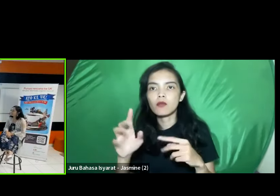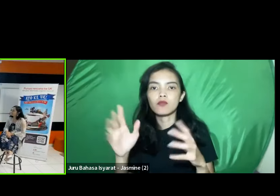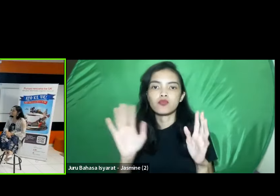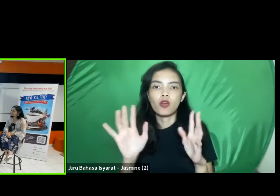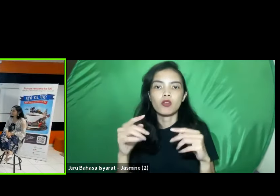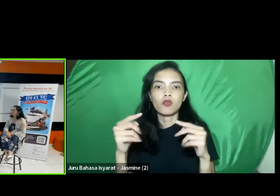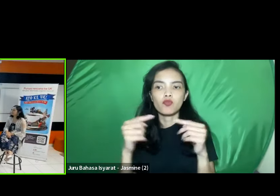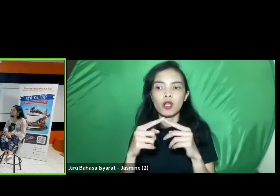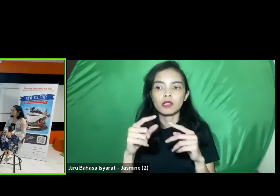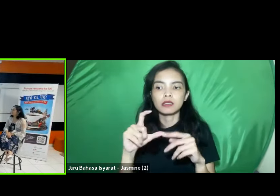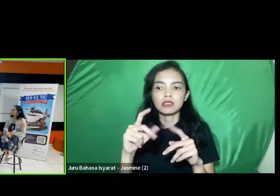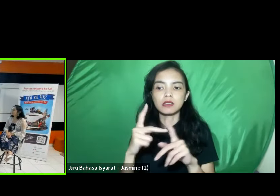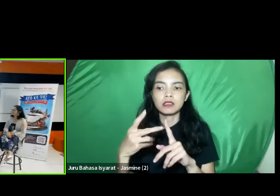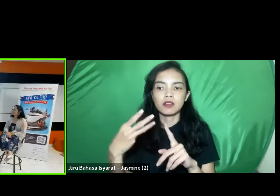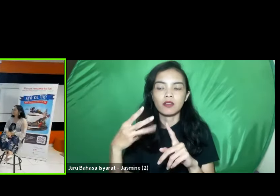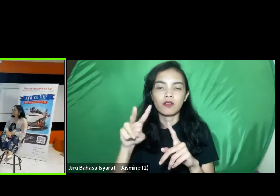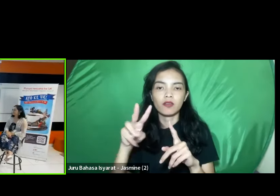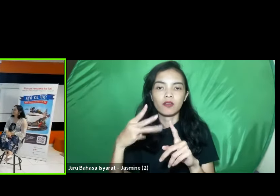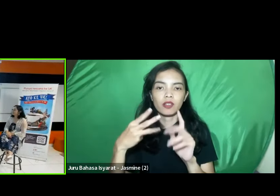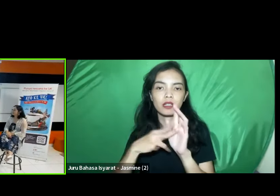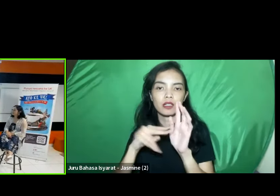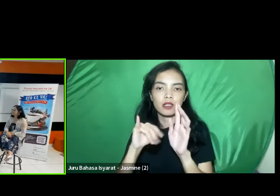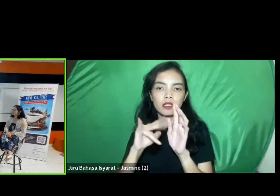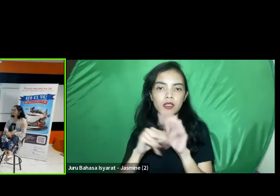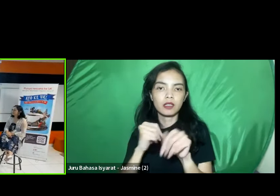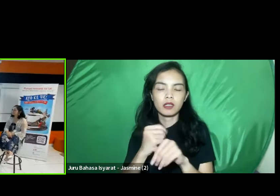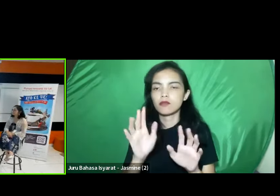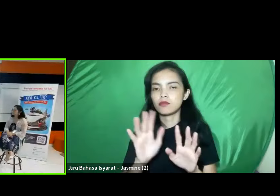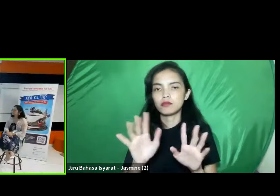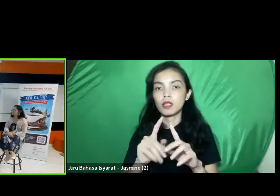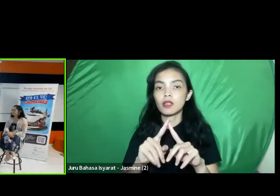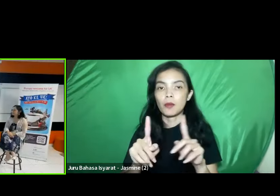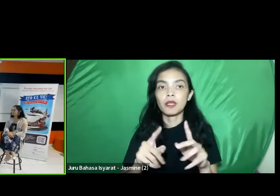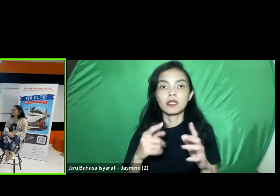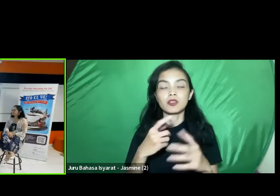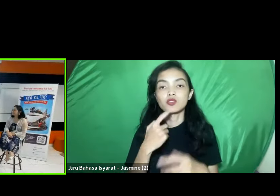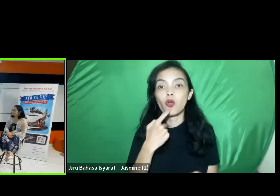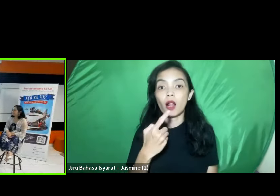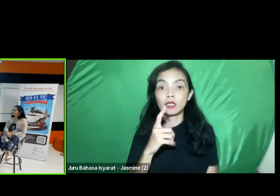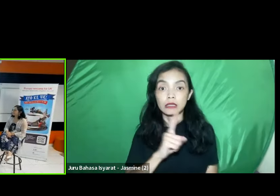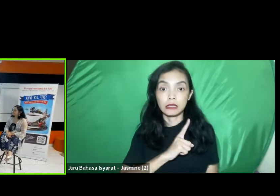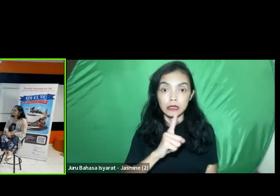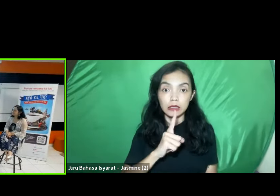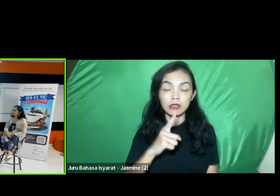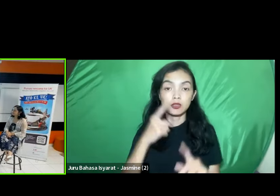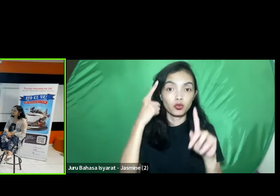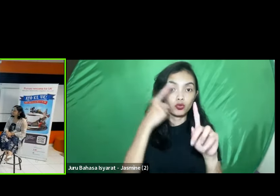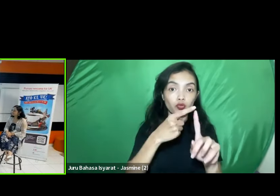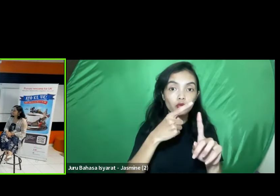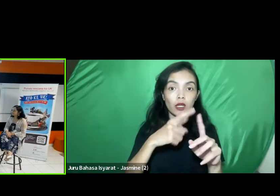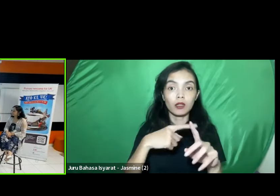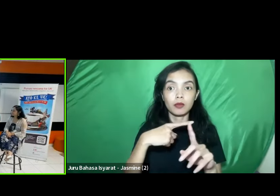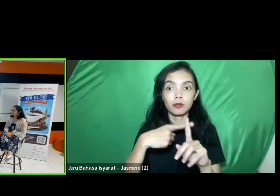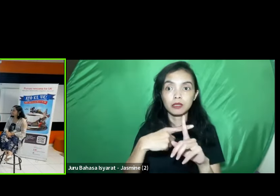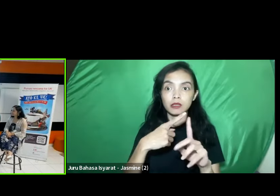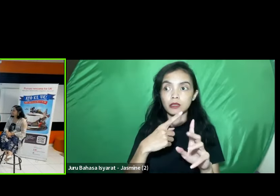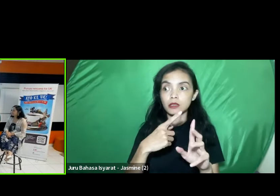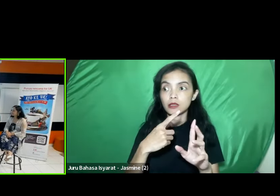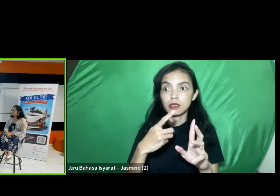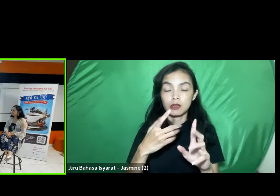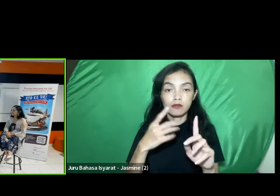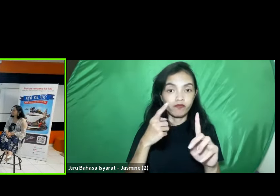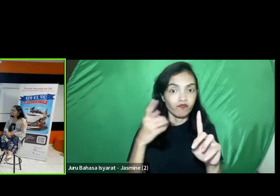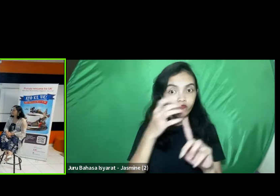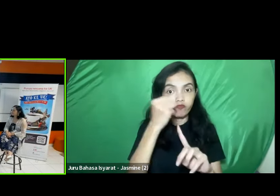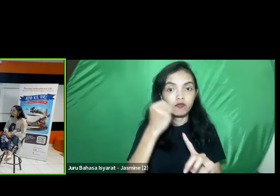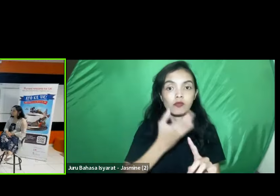you yourself and Personal go jadi jangan mungkin satu haltik tadi ya kata